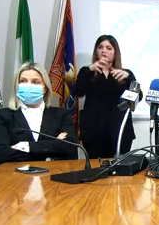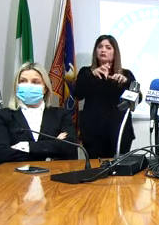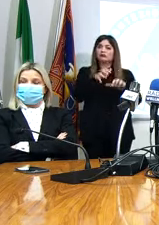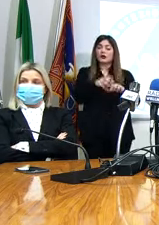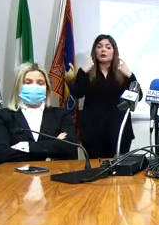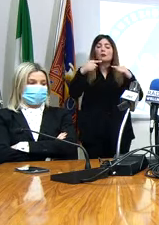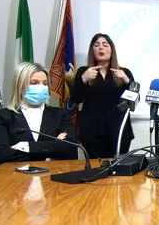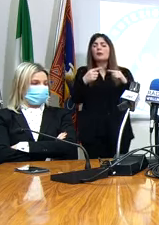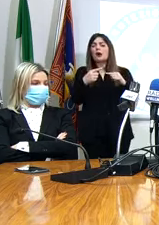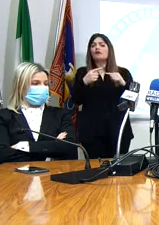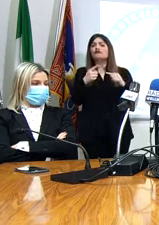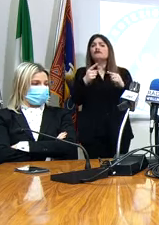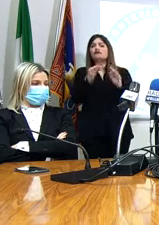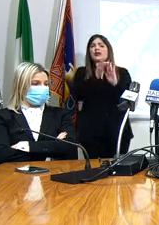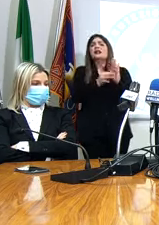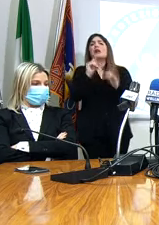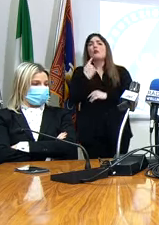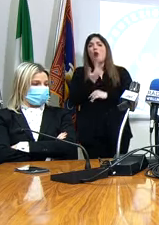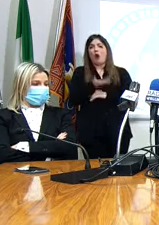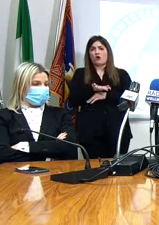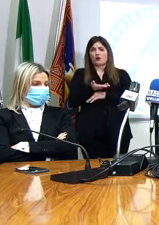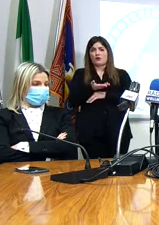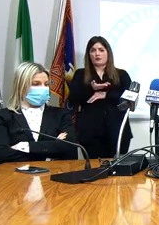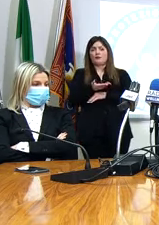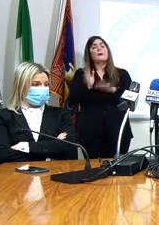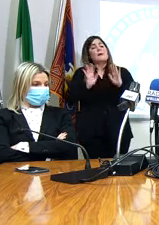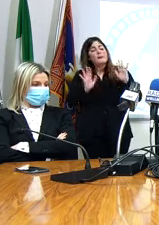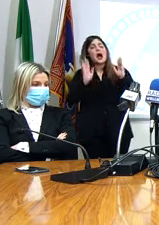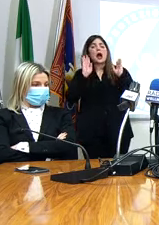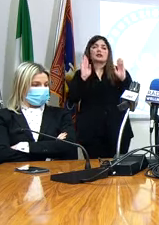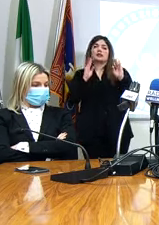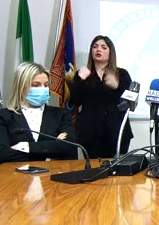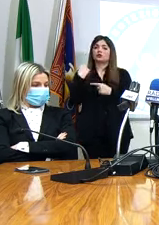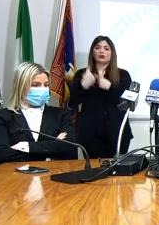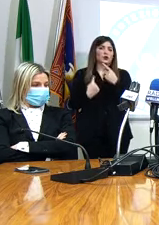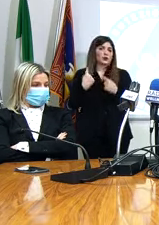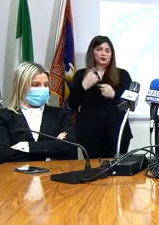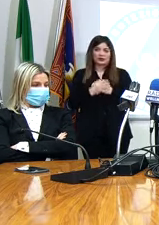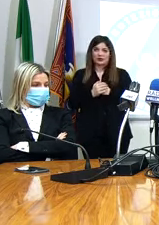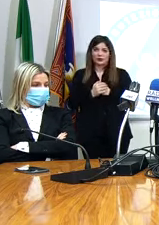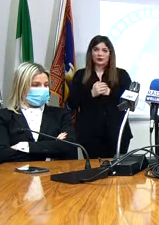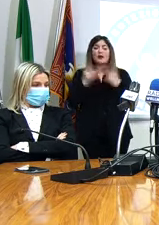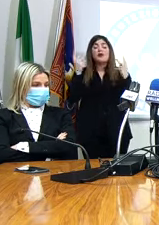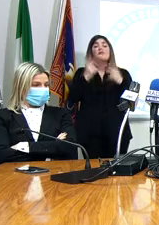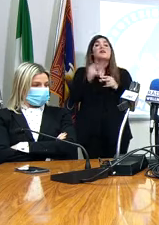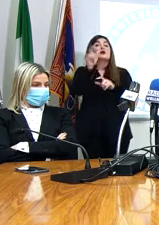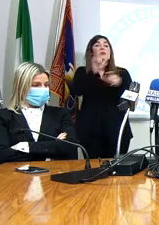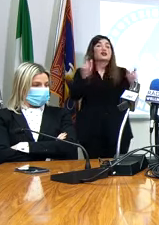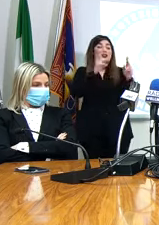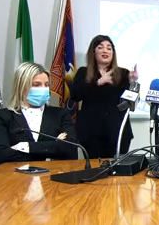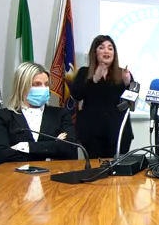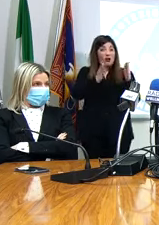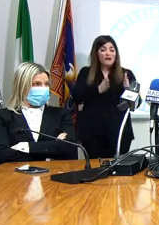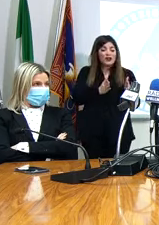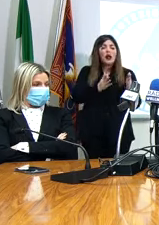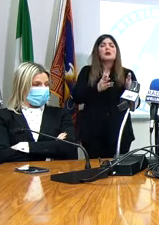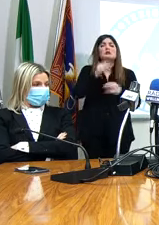basta, non aggiungo altro. Ricordo che abbiamo oltre 3.000 persone, oltre ai ricoverati che sono 3.158, ne abbiamo oltre 3.000